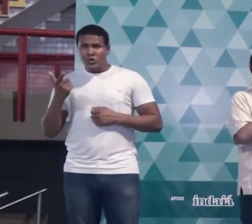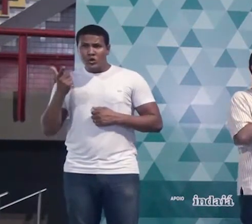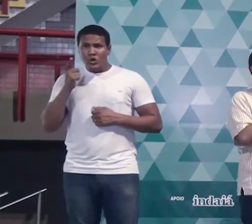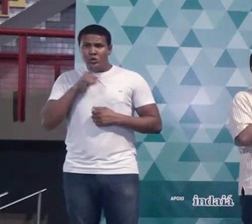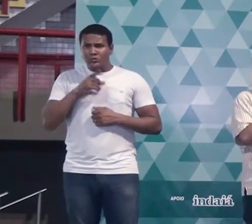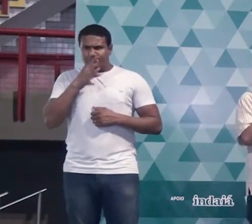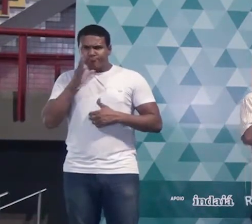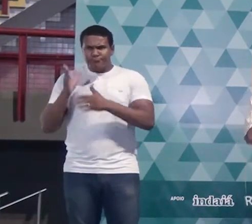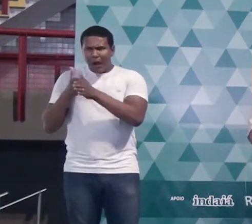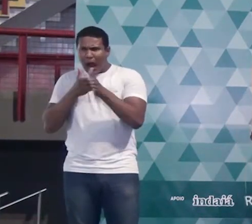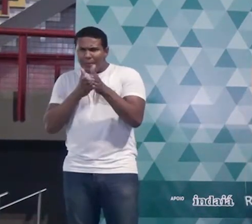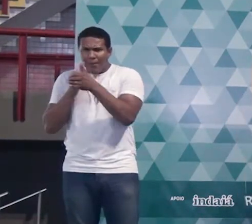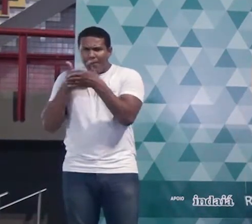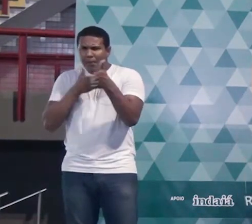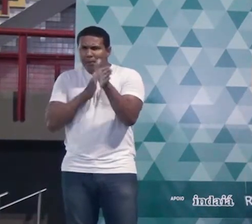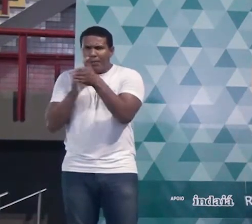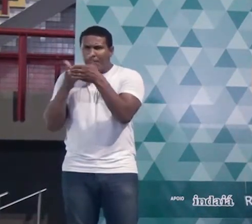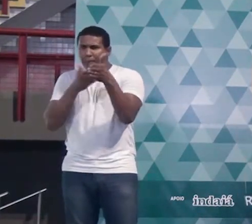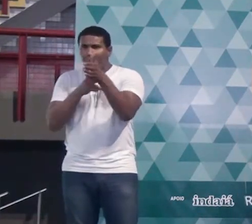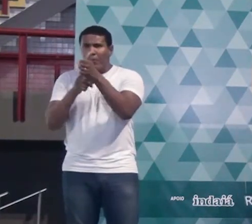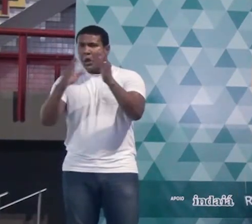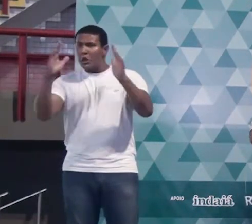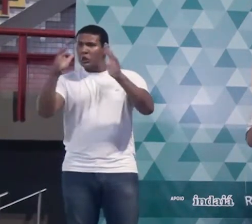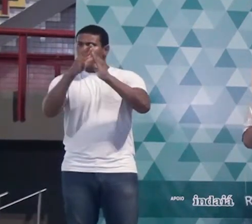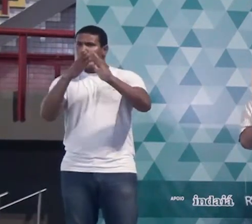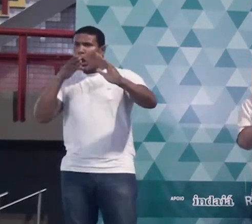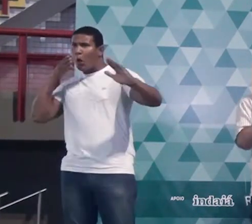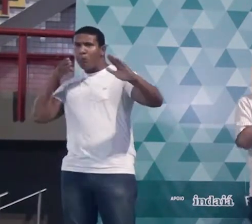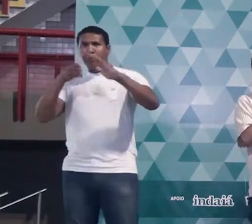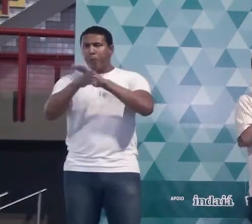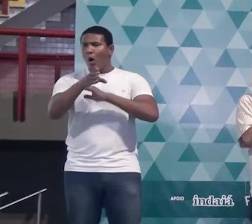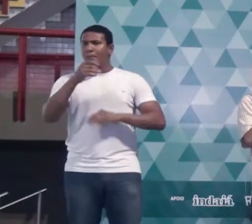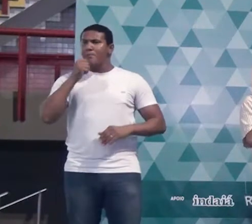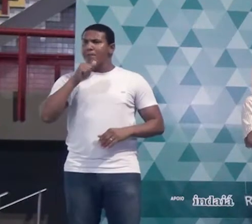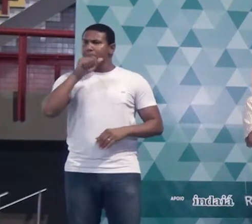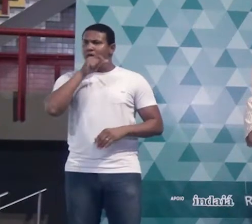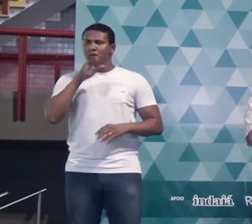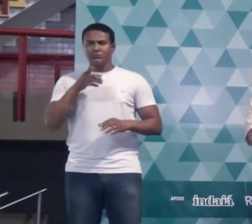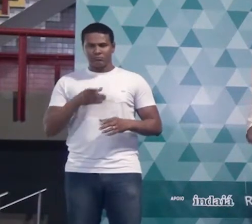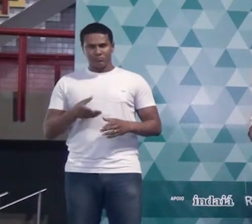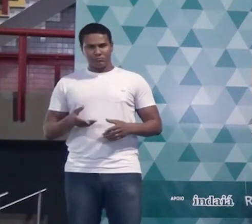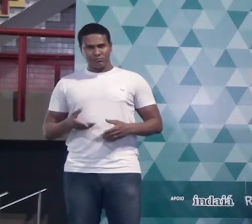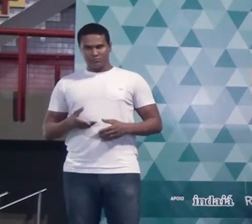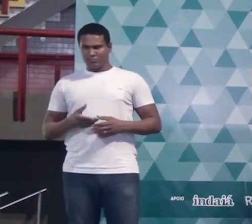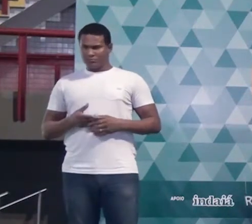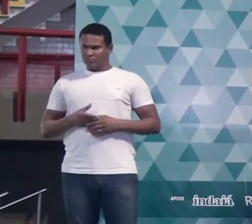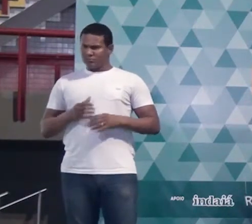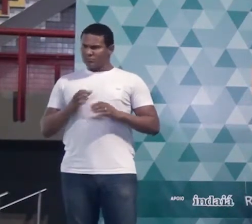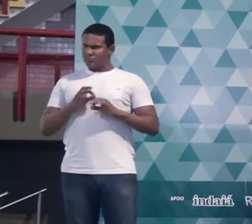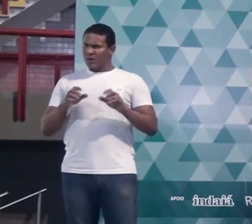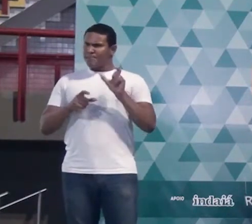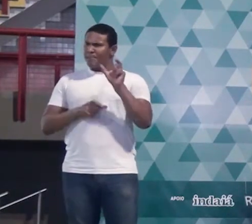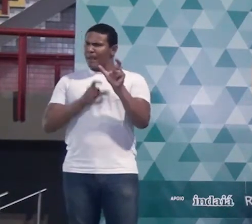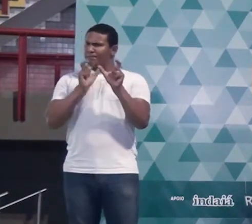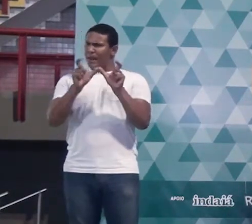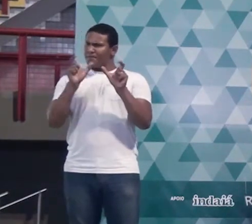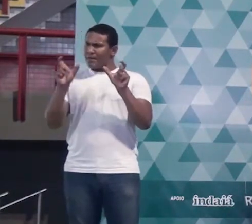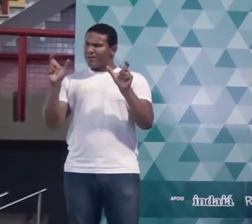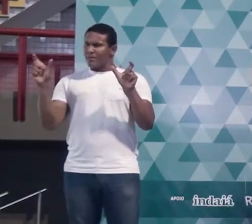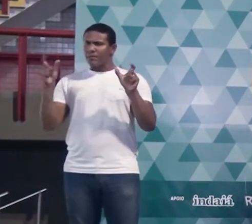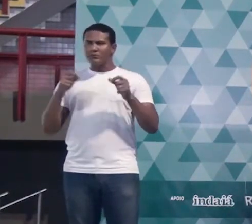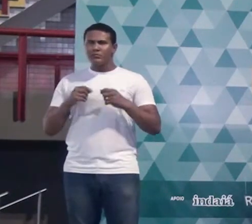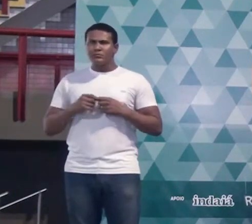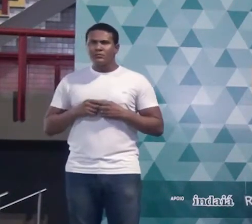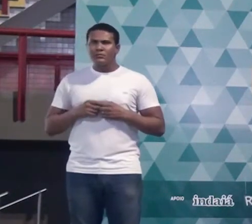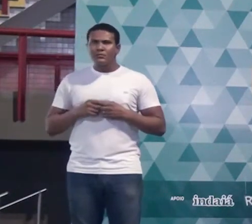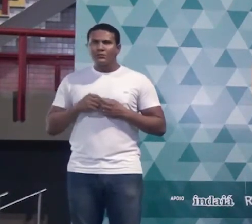ao meliante quando o mesmo adentrou a residência de sua progenitora. Aí eu abri a boca